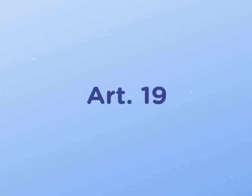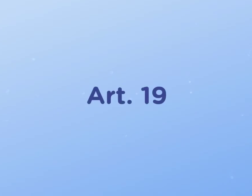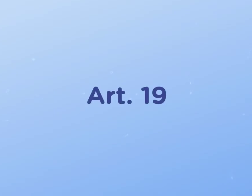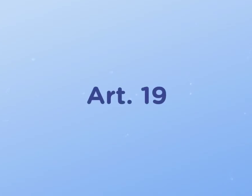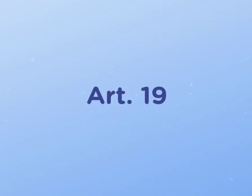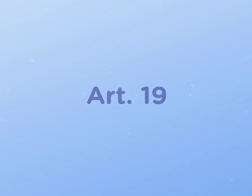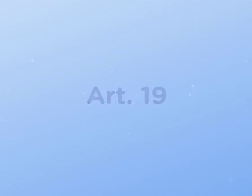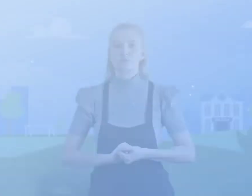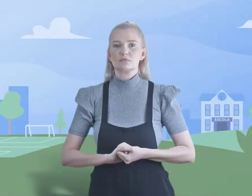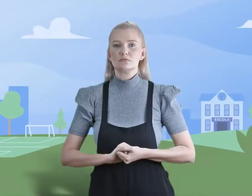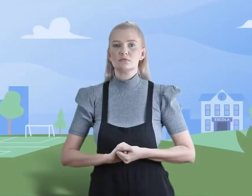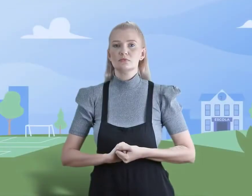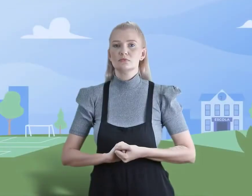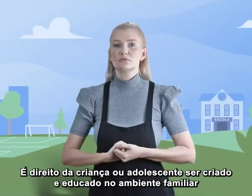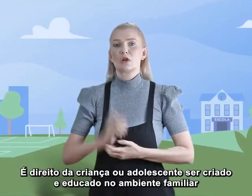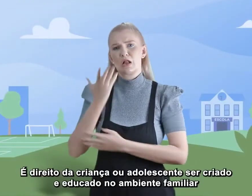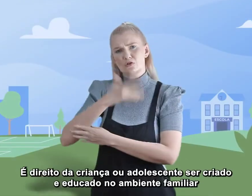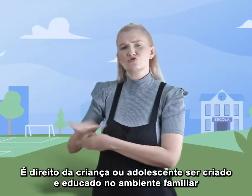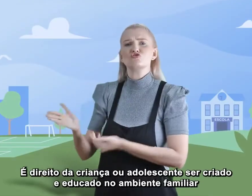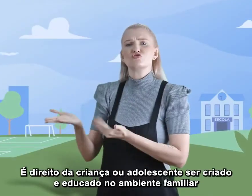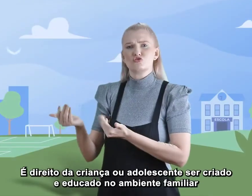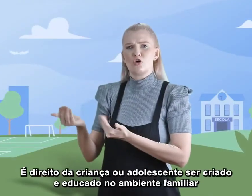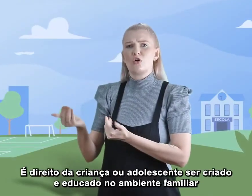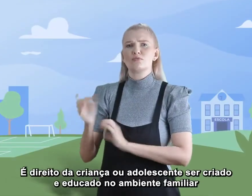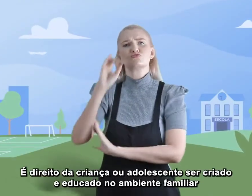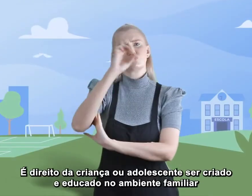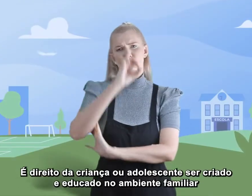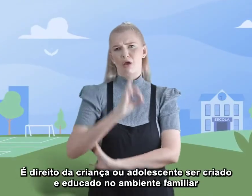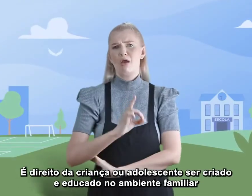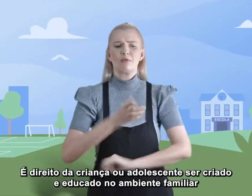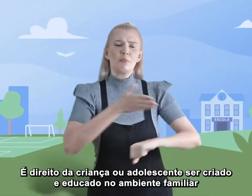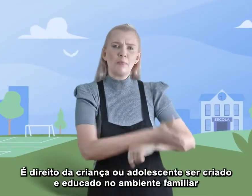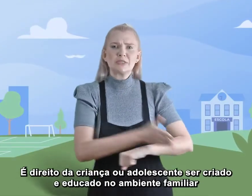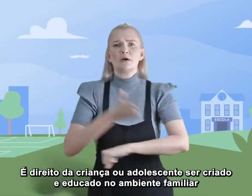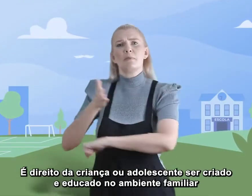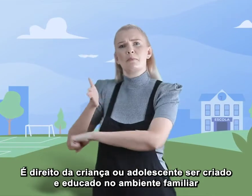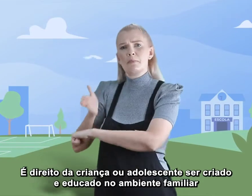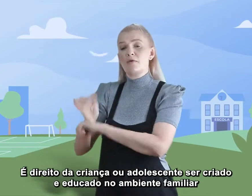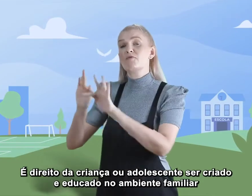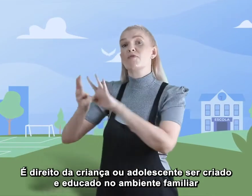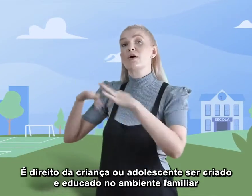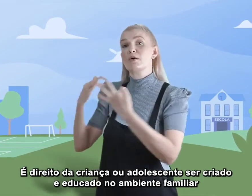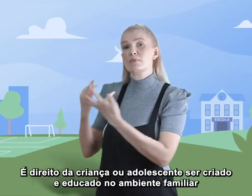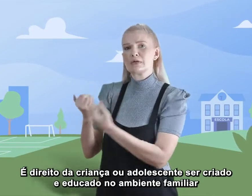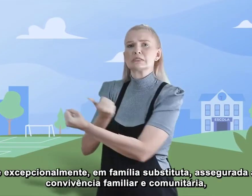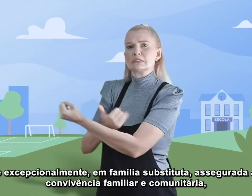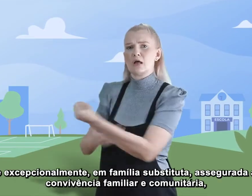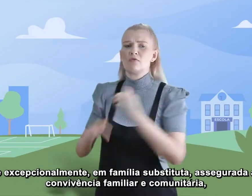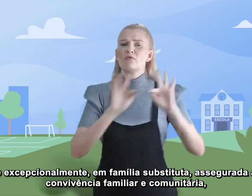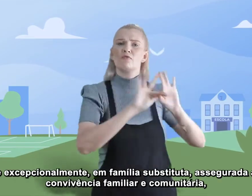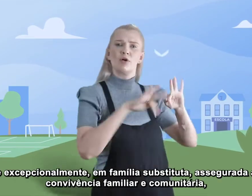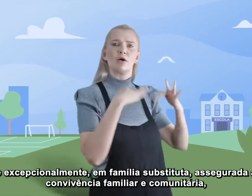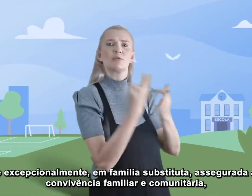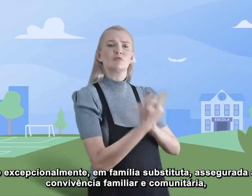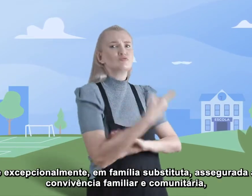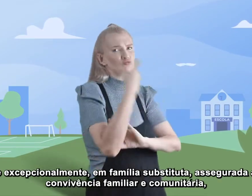Artigo 19. É direito da criança ou adolescente ser criada e educada em ambiente familiar e, excepcionalmente, em